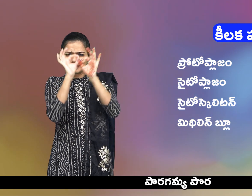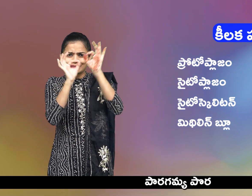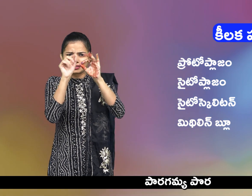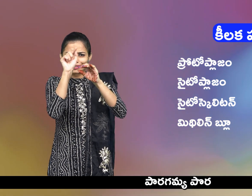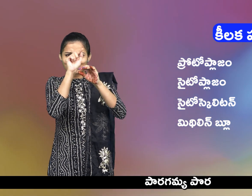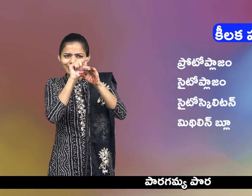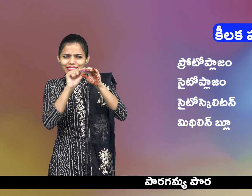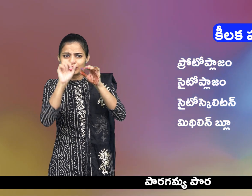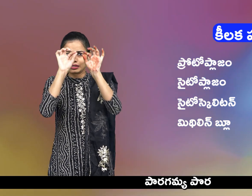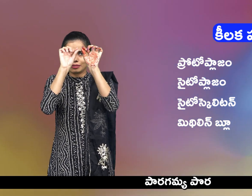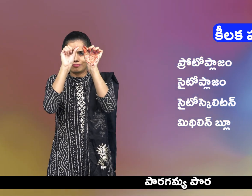పారగమ్య పొర,